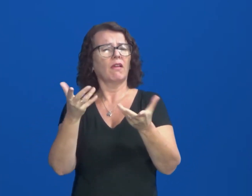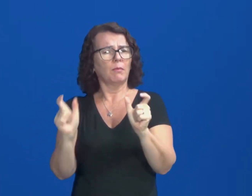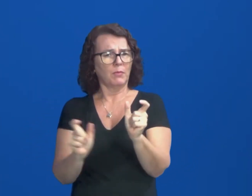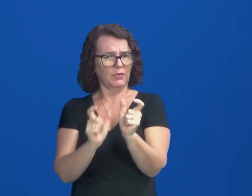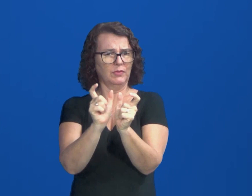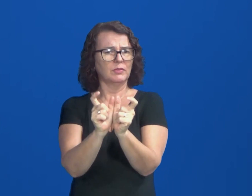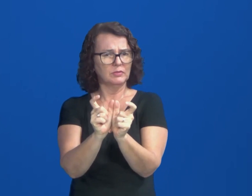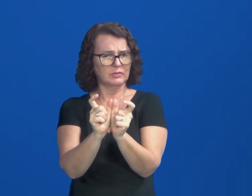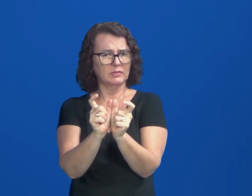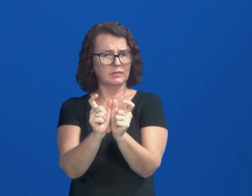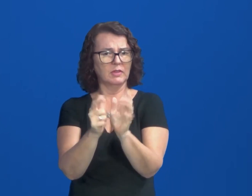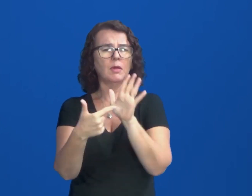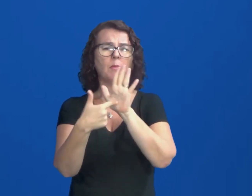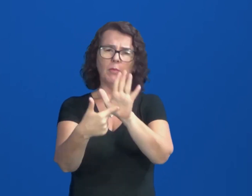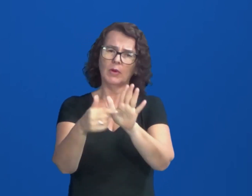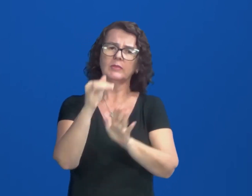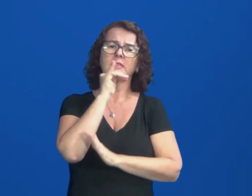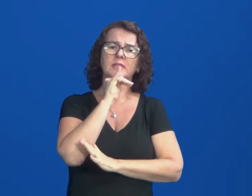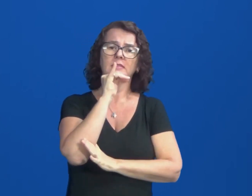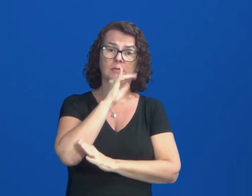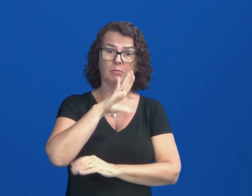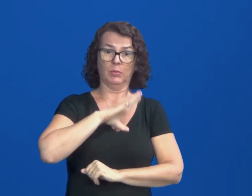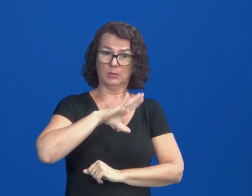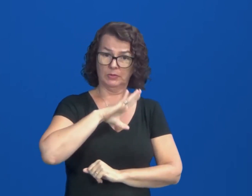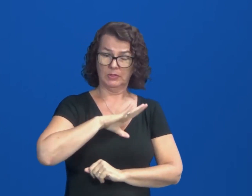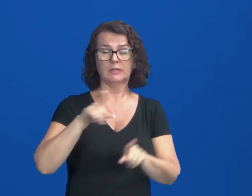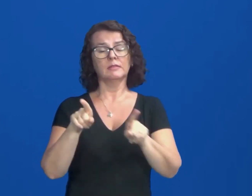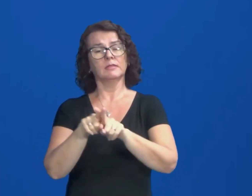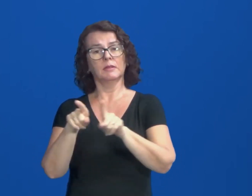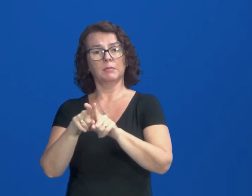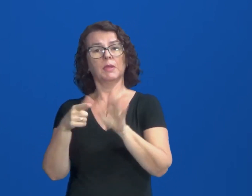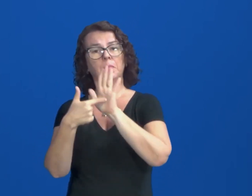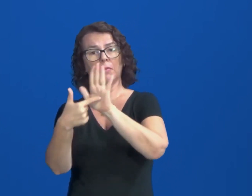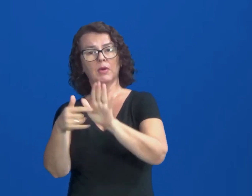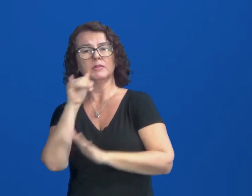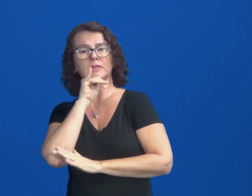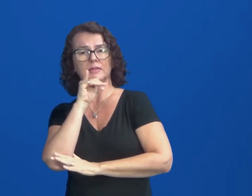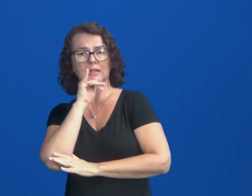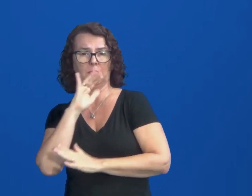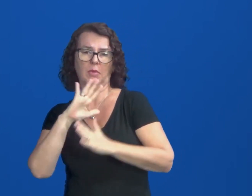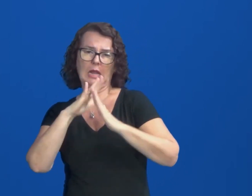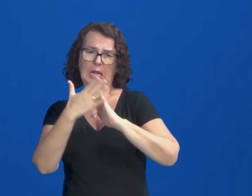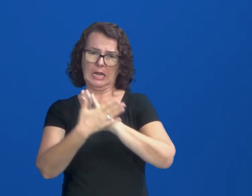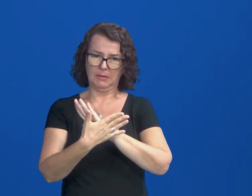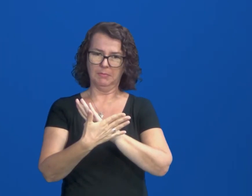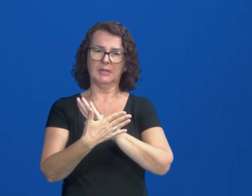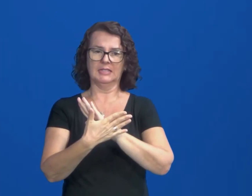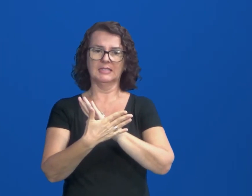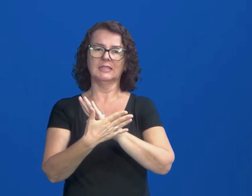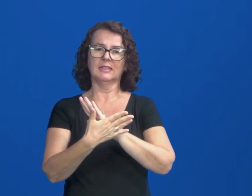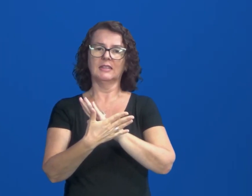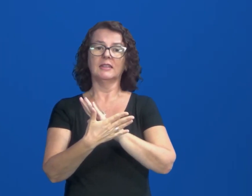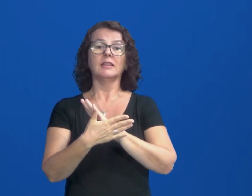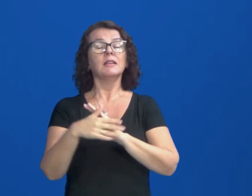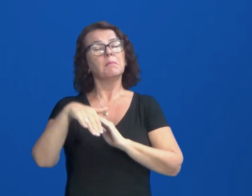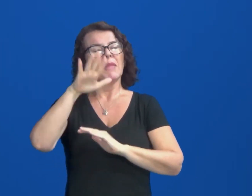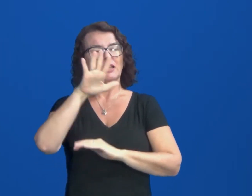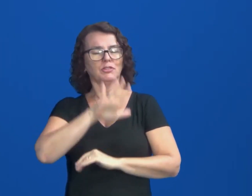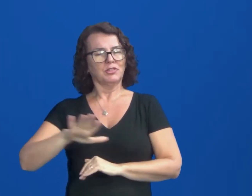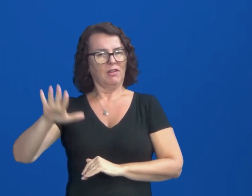é morfologia, dei exemplos em língua portuguesa e mostrei alguns exemplos em Libras, mas de uma forma geral.